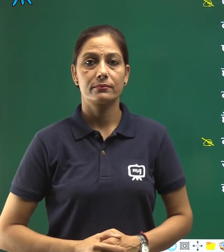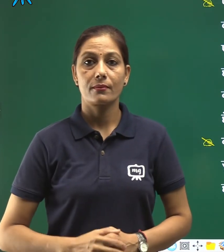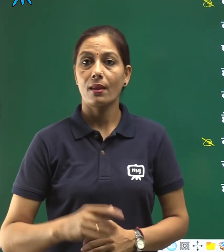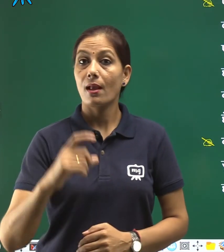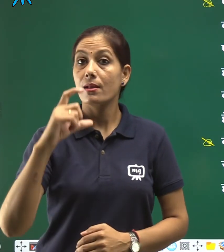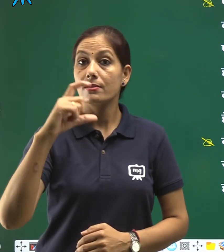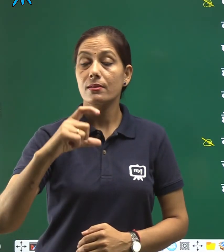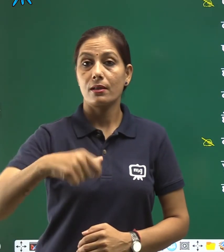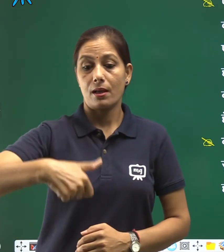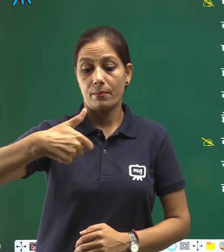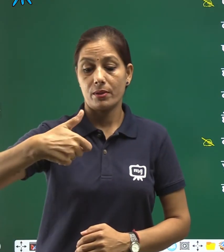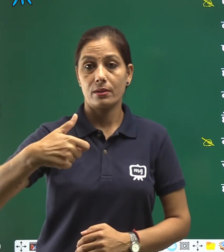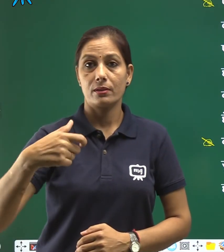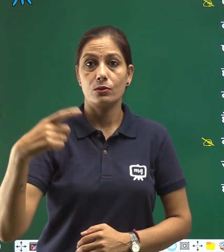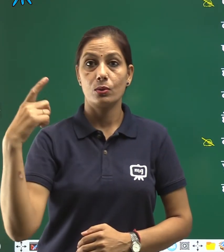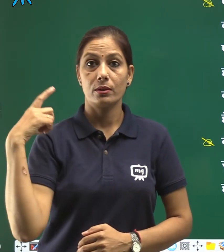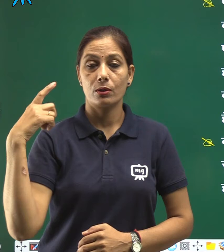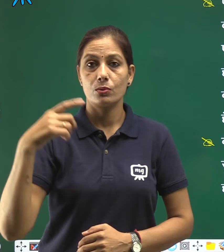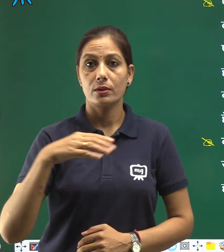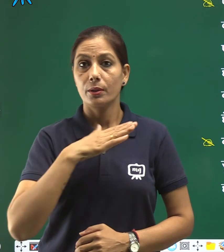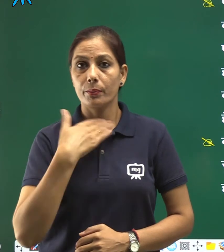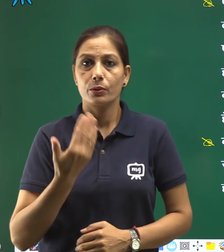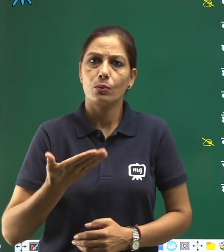कैप्टन की मृत्यु हो जाती है